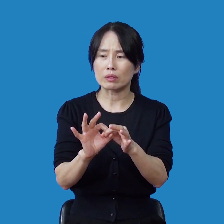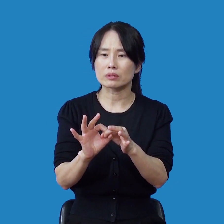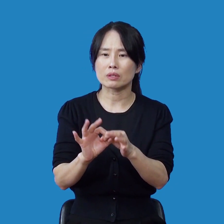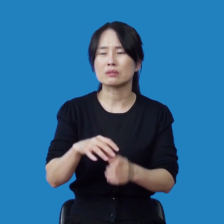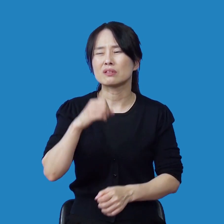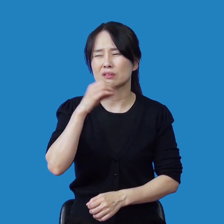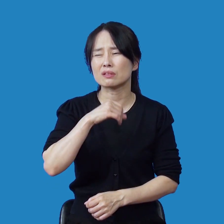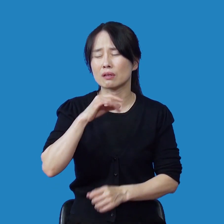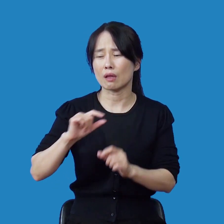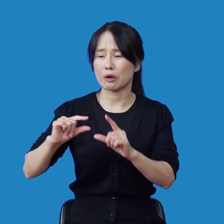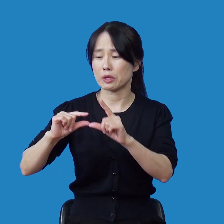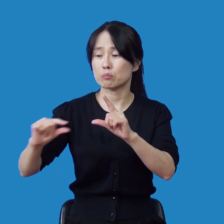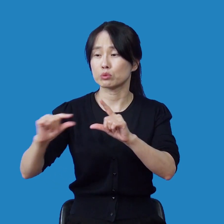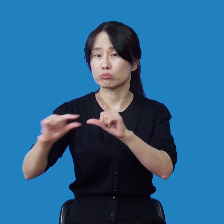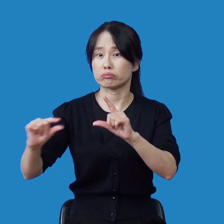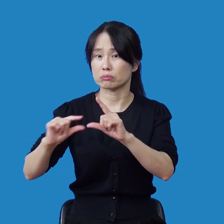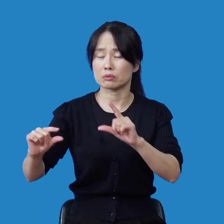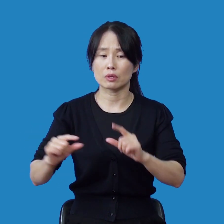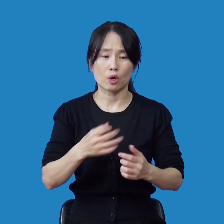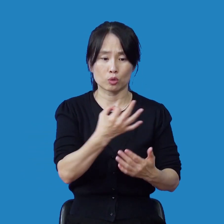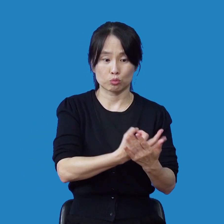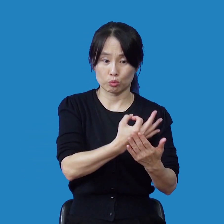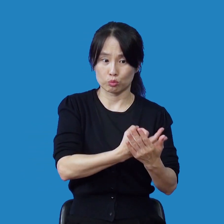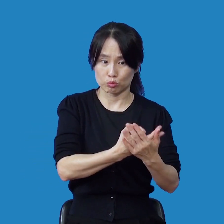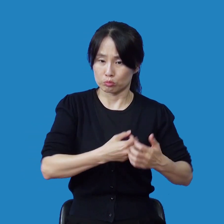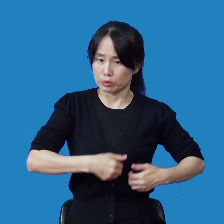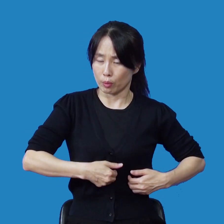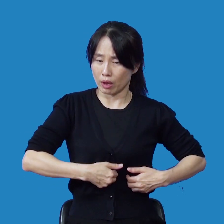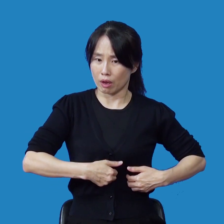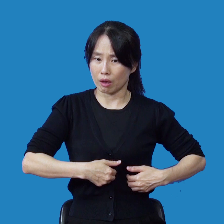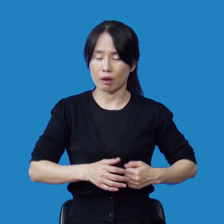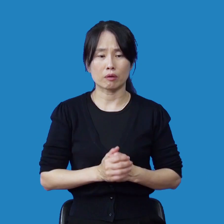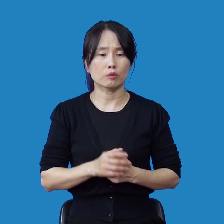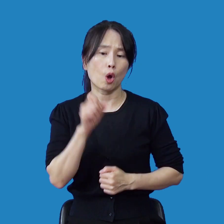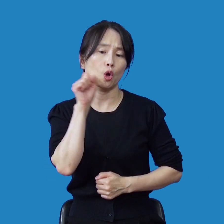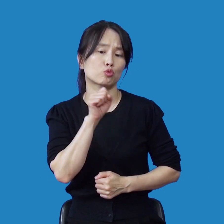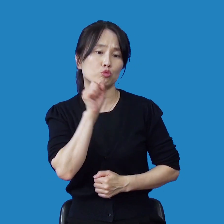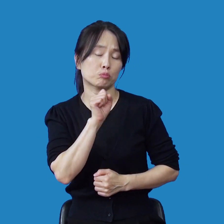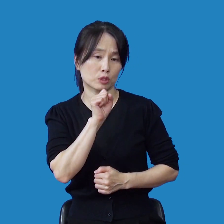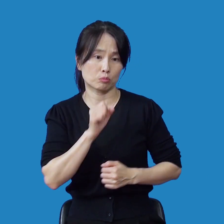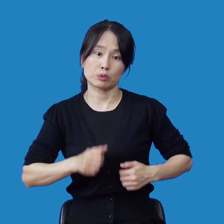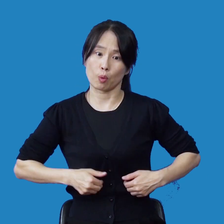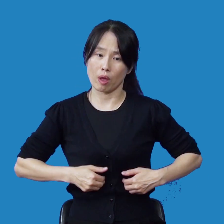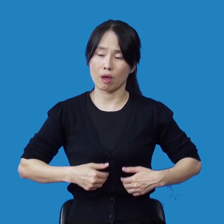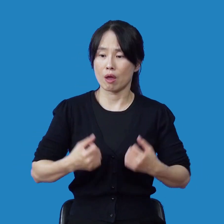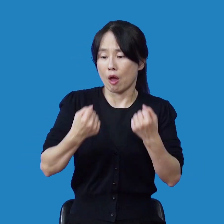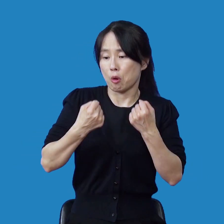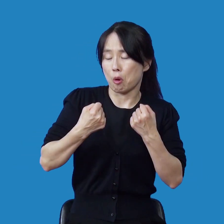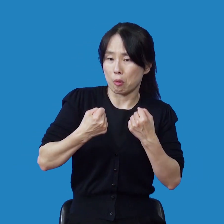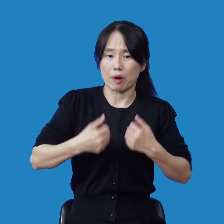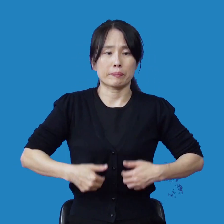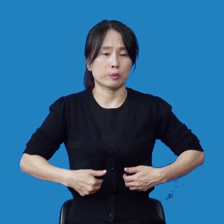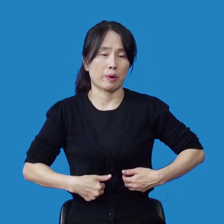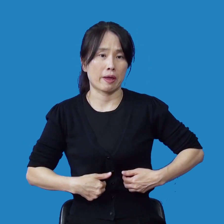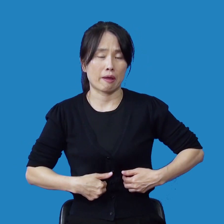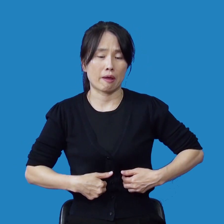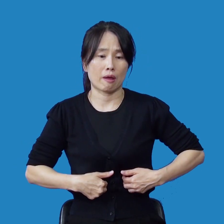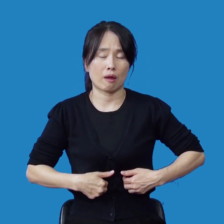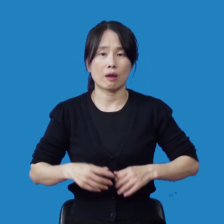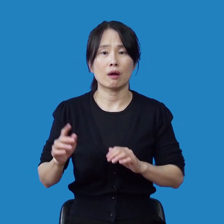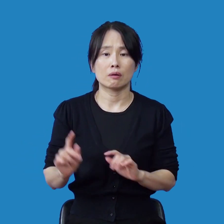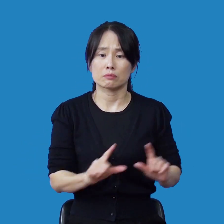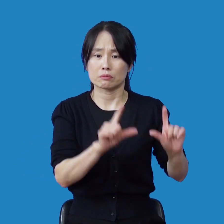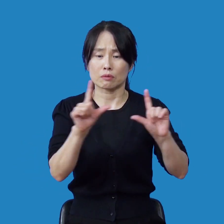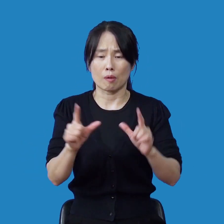하나로 생각을 합니다. 돈도 벌어야 되고 무슨 여가 생활도 해야 되고 건강도 챙겨야 되고